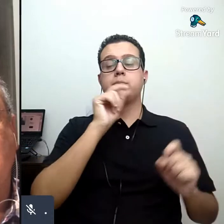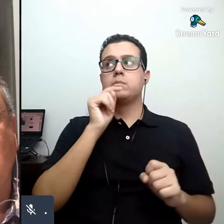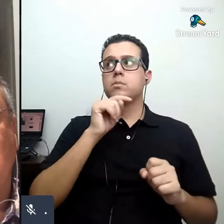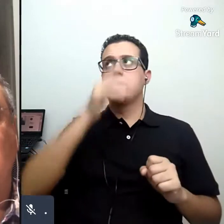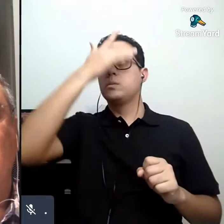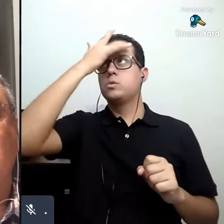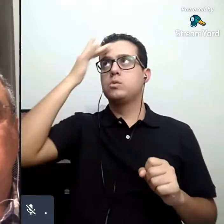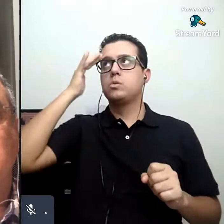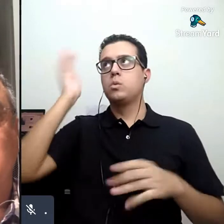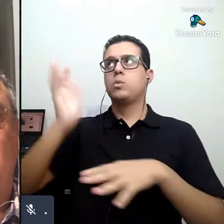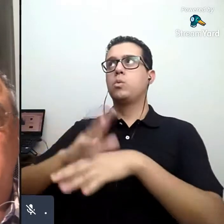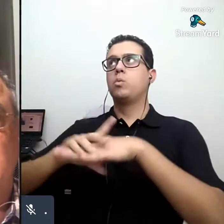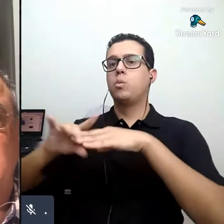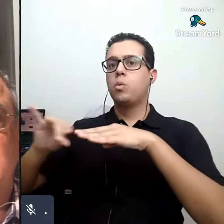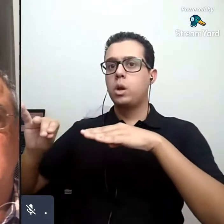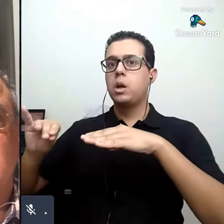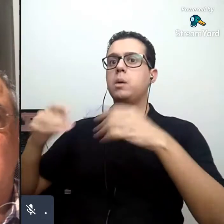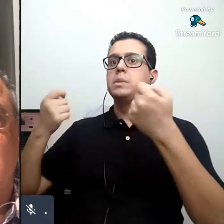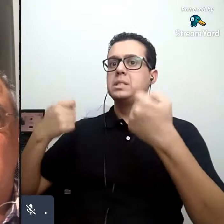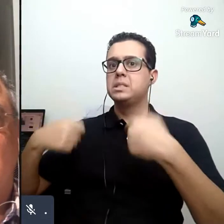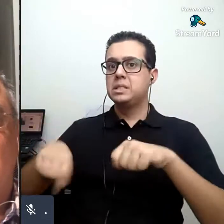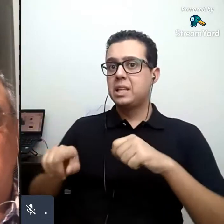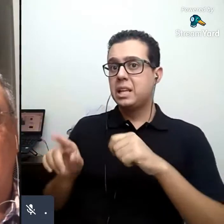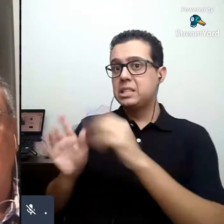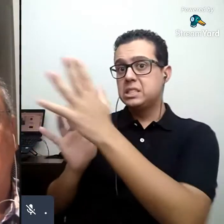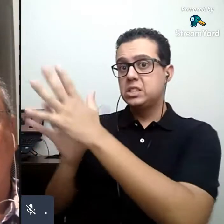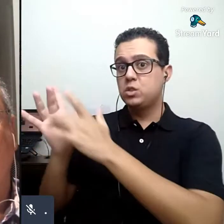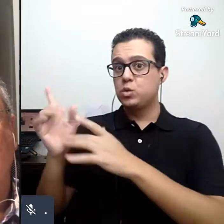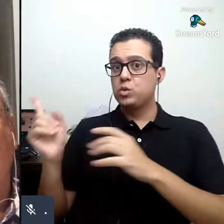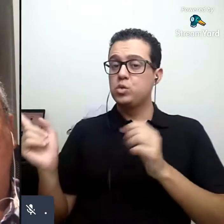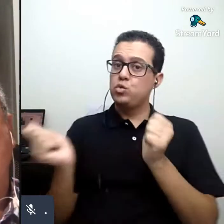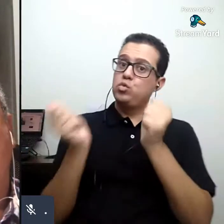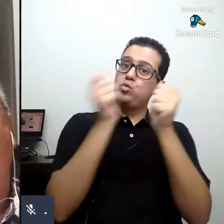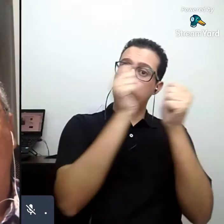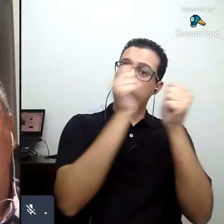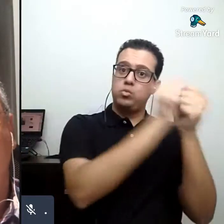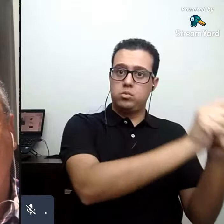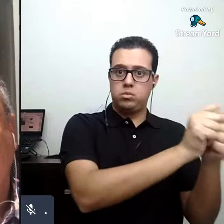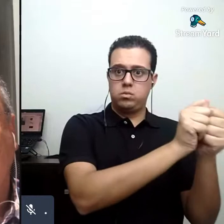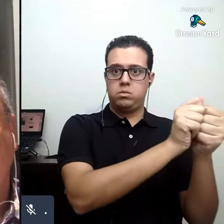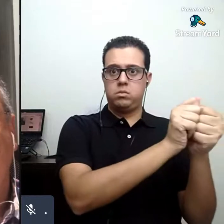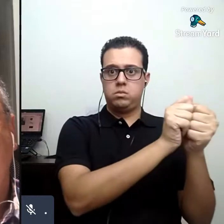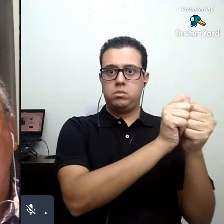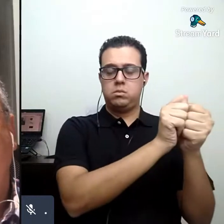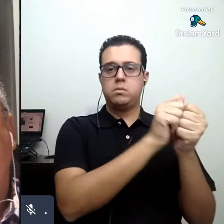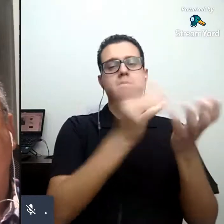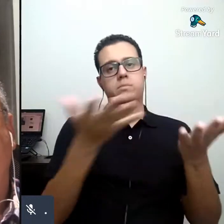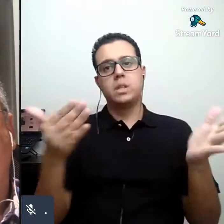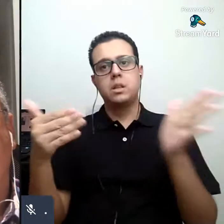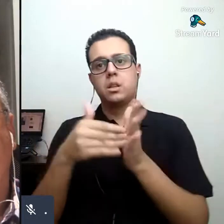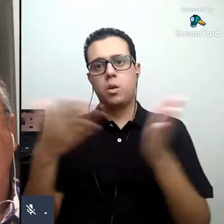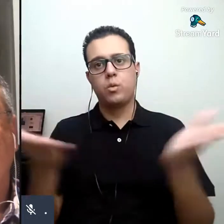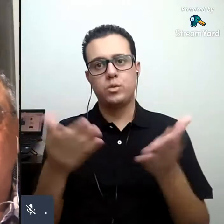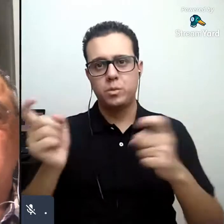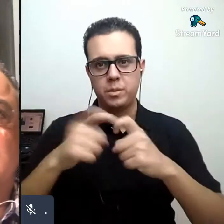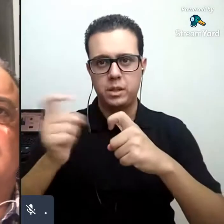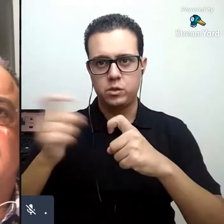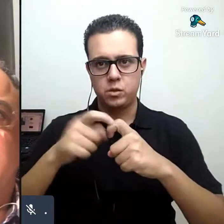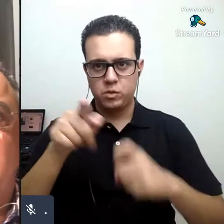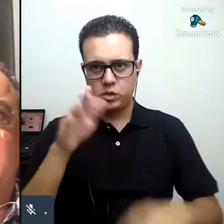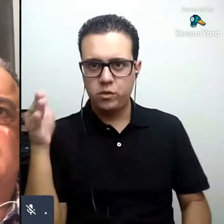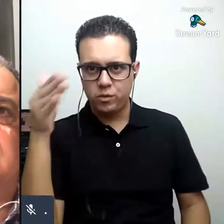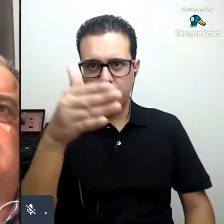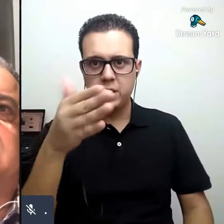necessariamente tem que ter uma proximidade. Então, até hoje, quando você vai a um médico, normalmente o